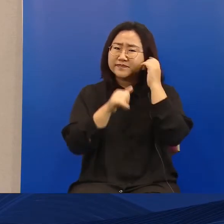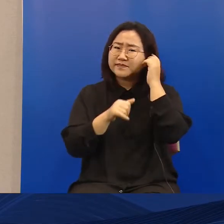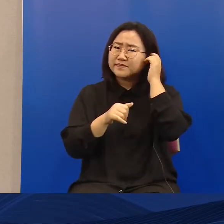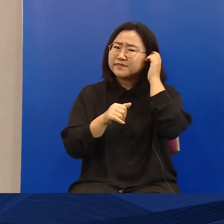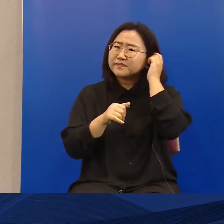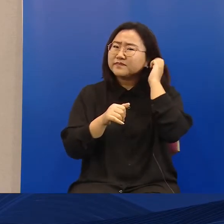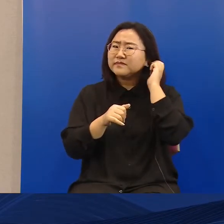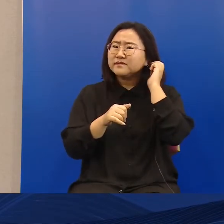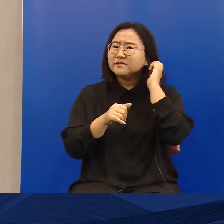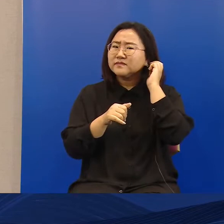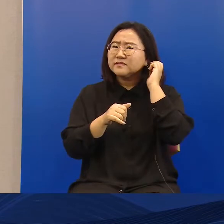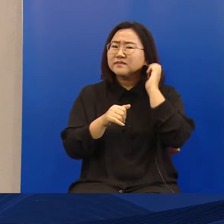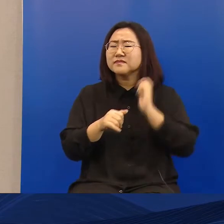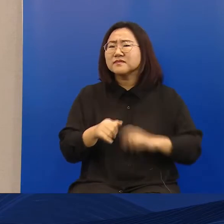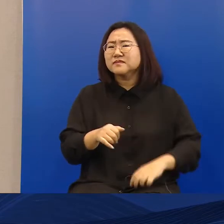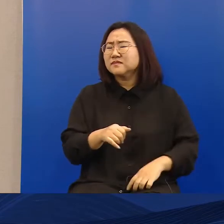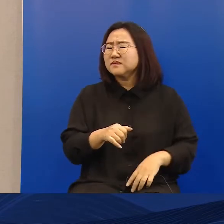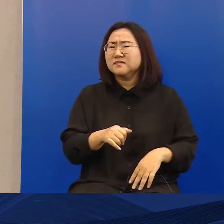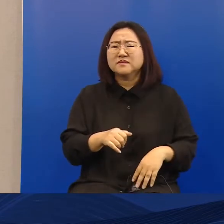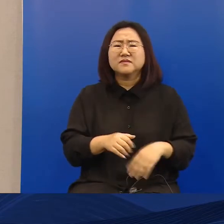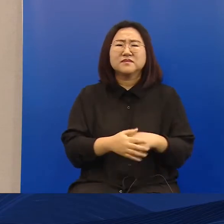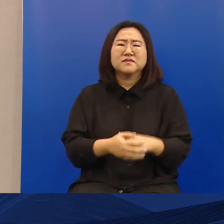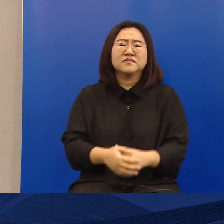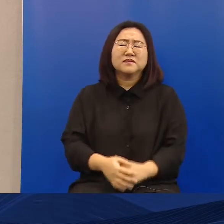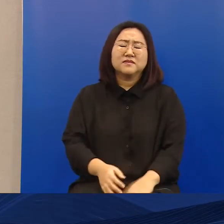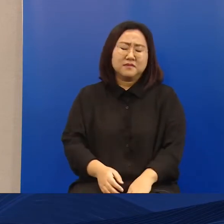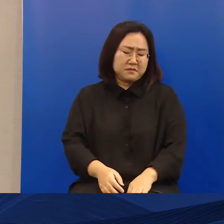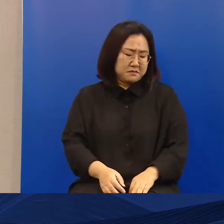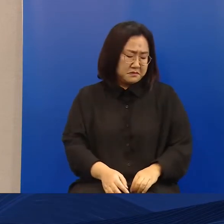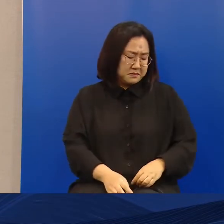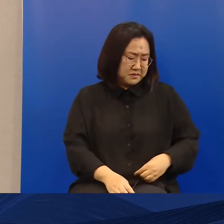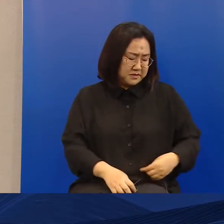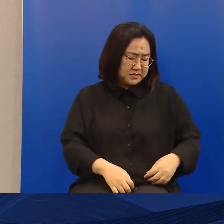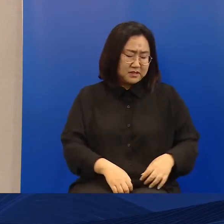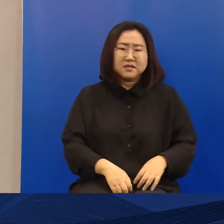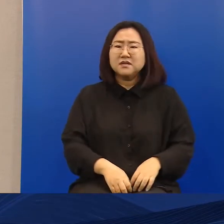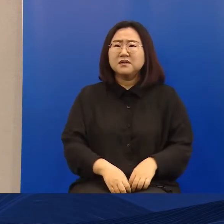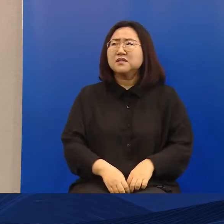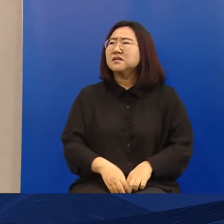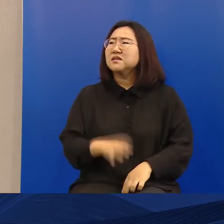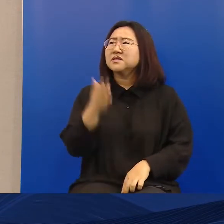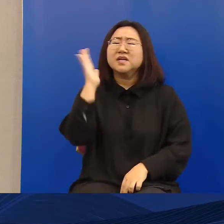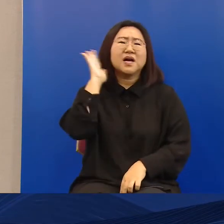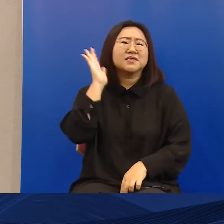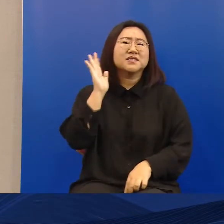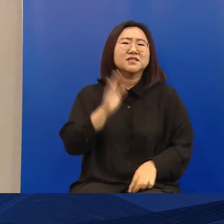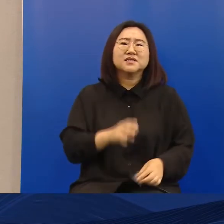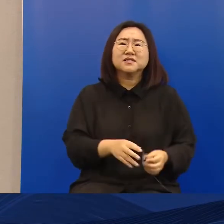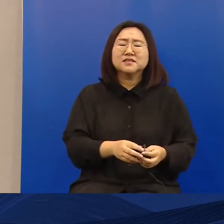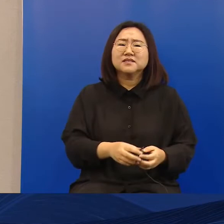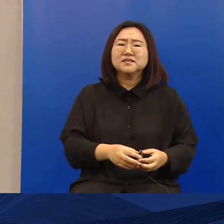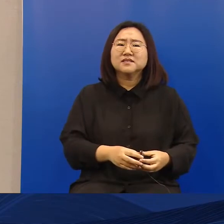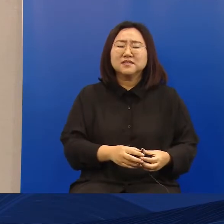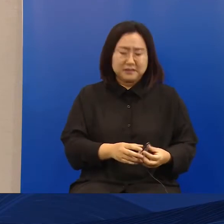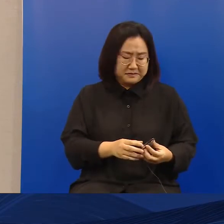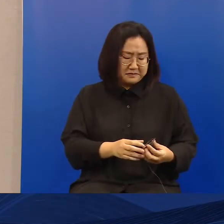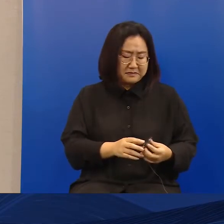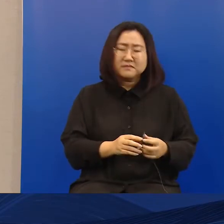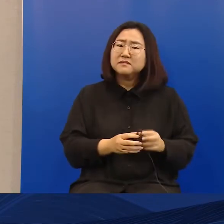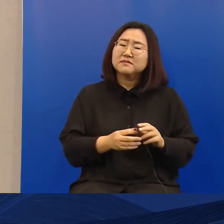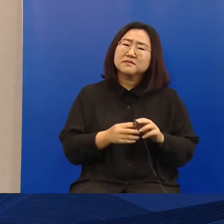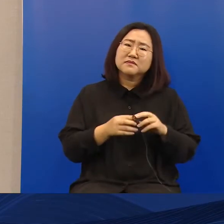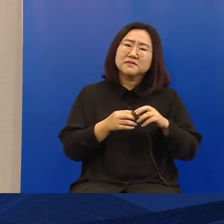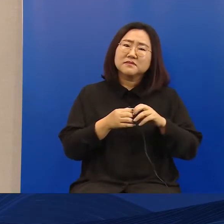시민이라든가 다른 지역에 있는 노인들도 많이 볼 거라고 생각합니다. 그래서 잘 안 들리시나